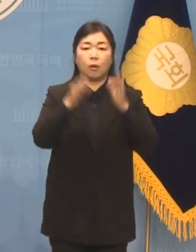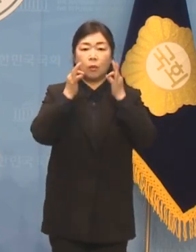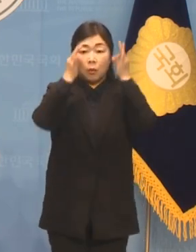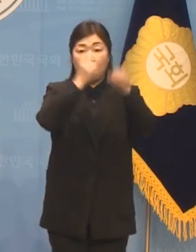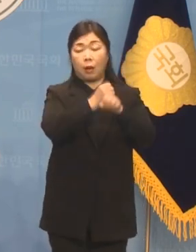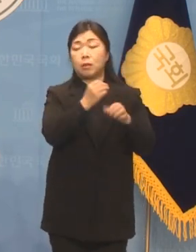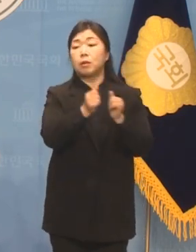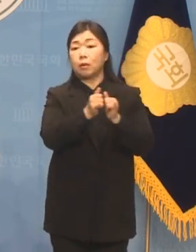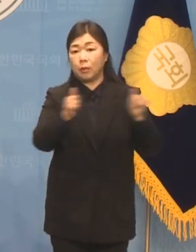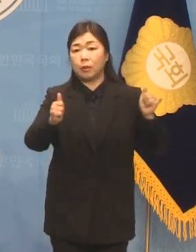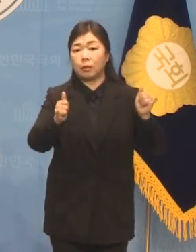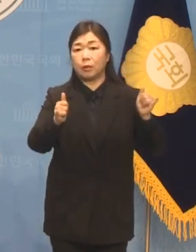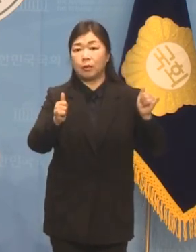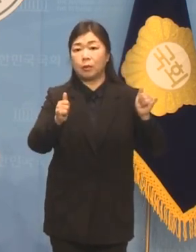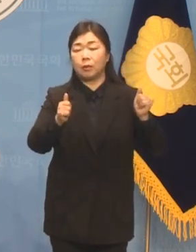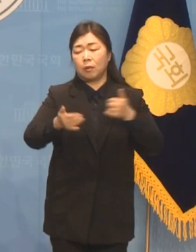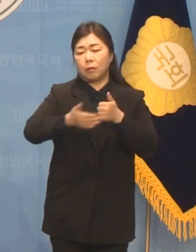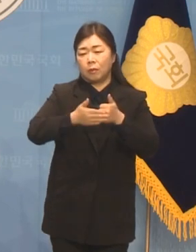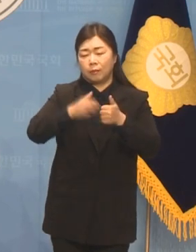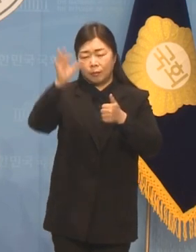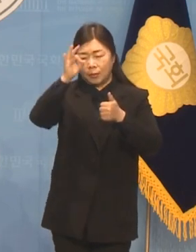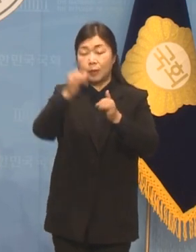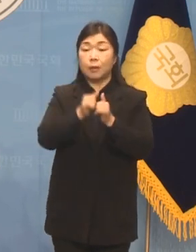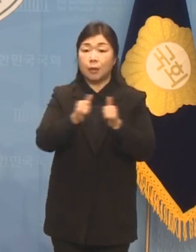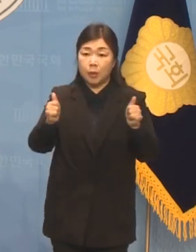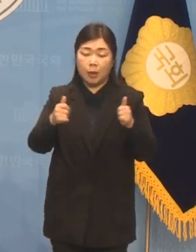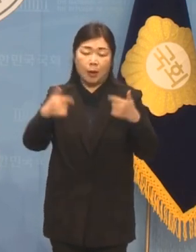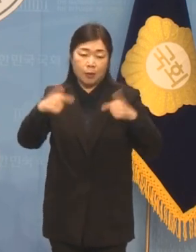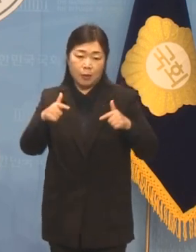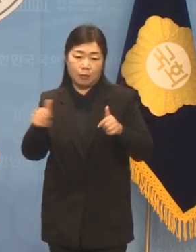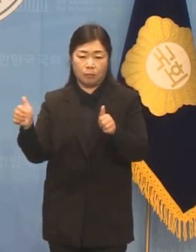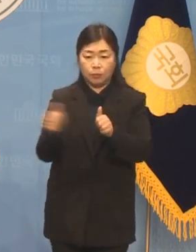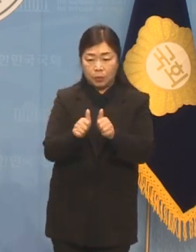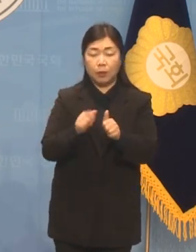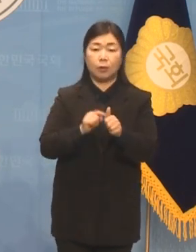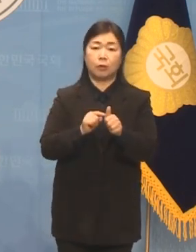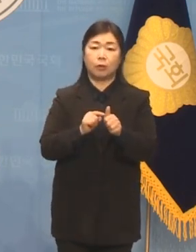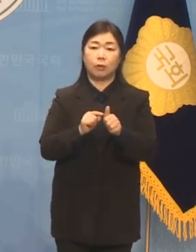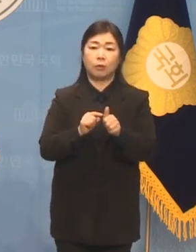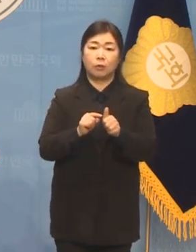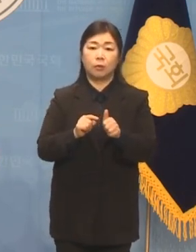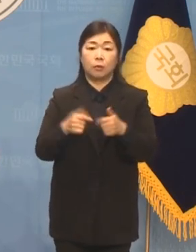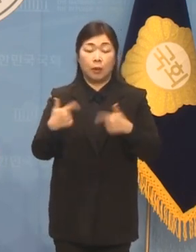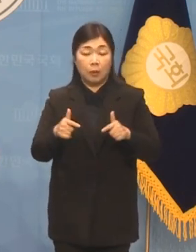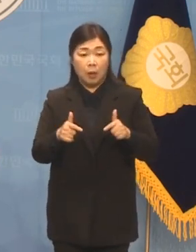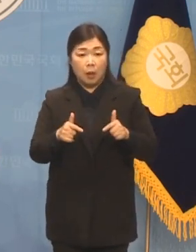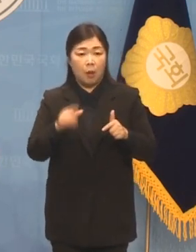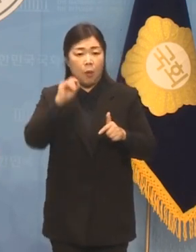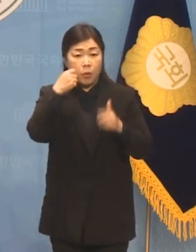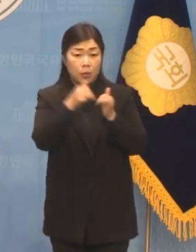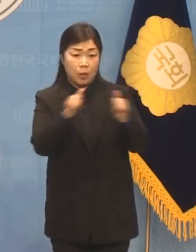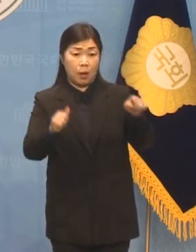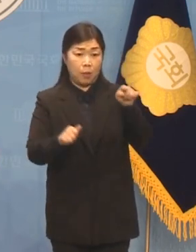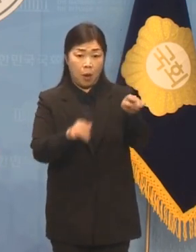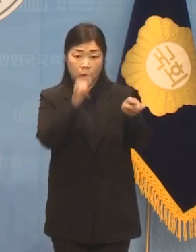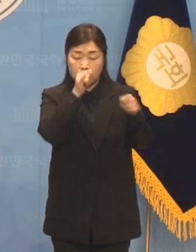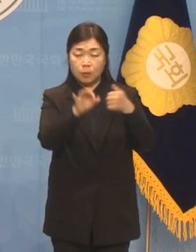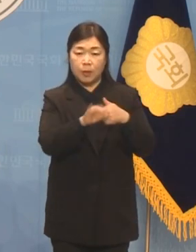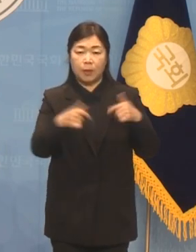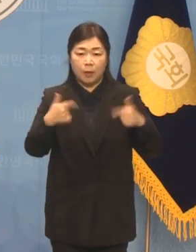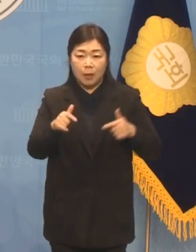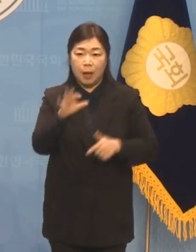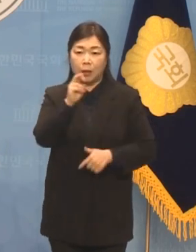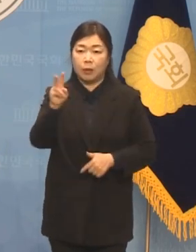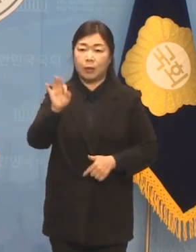늘 있는 의원이고 싶습니다. 저기에는 양경규가 있다라는 소리를 짧은 기간이지만 내내